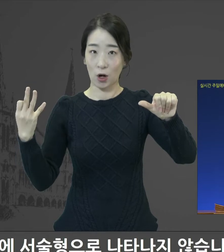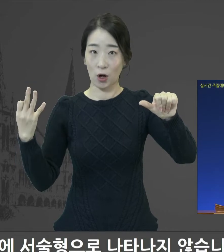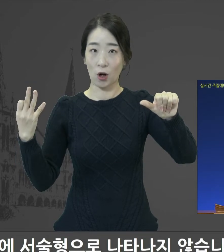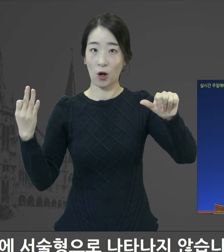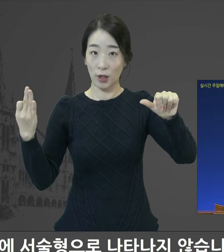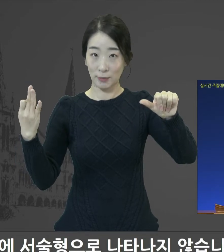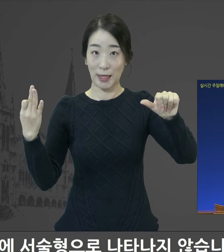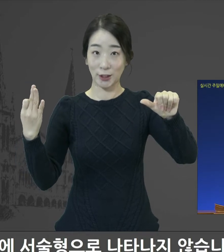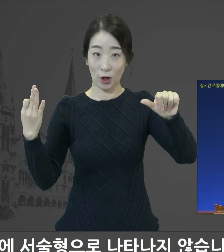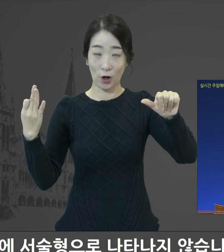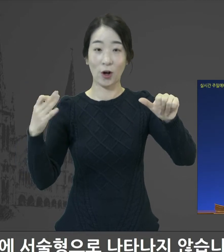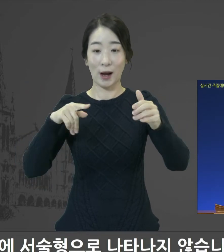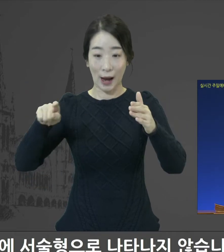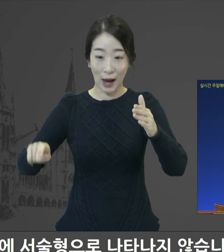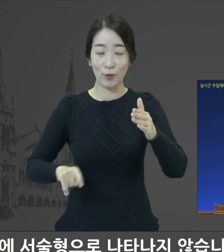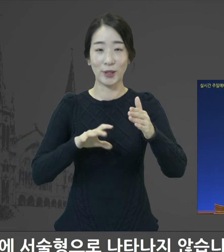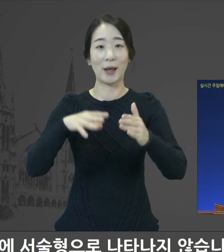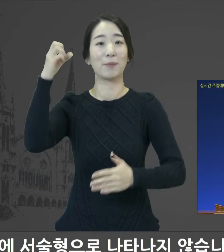빛으로 오신